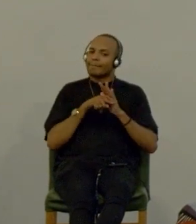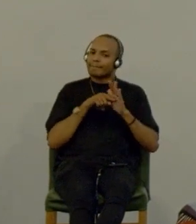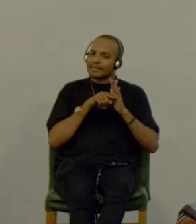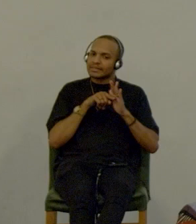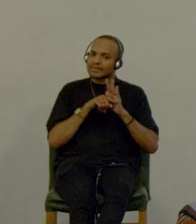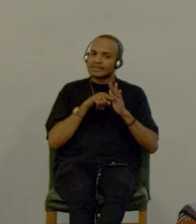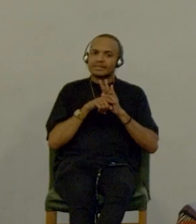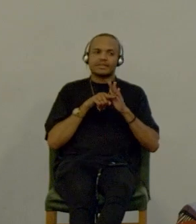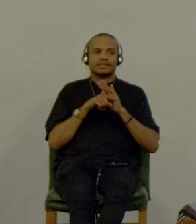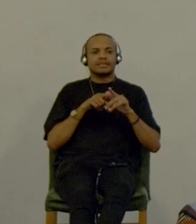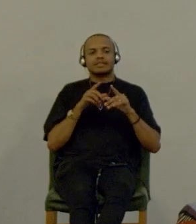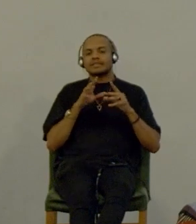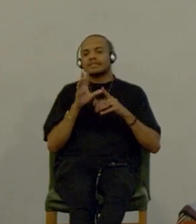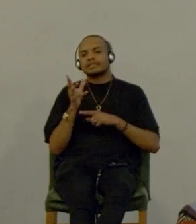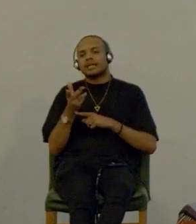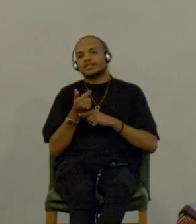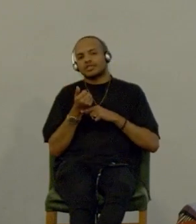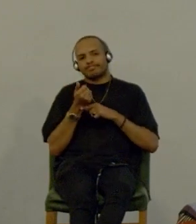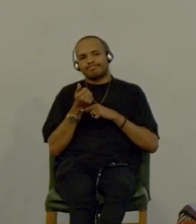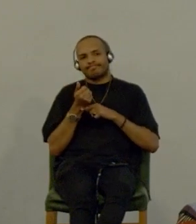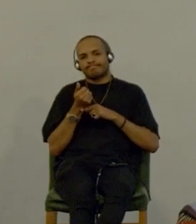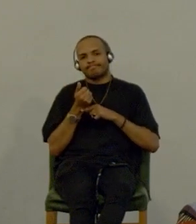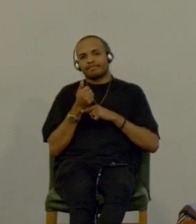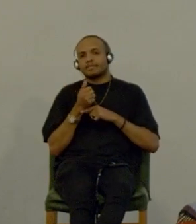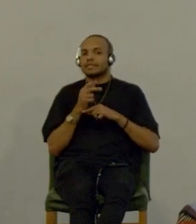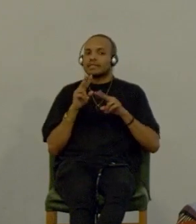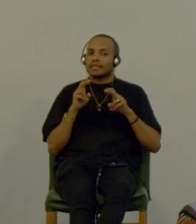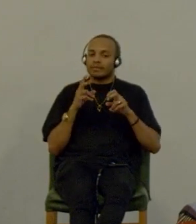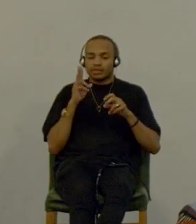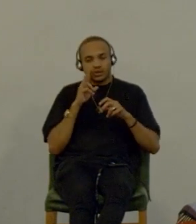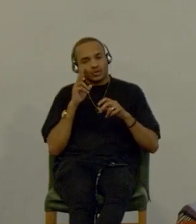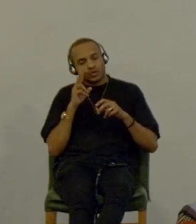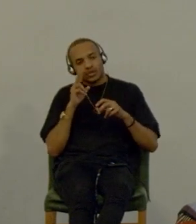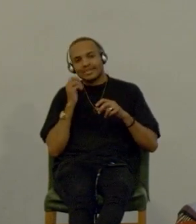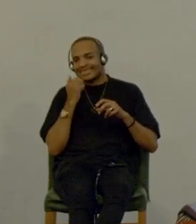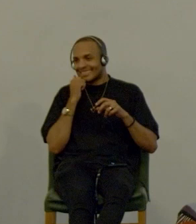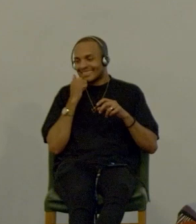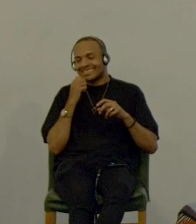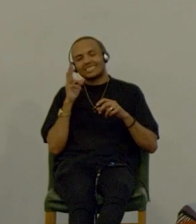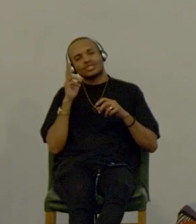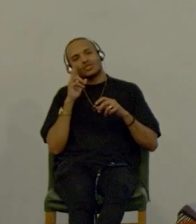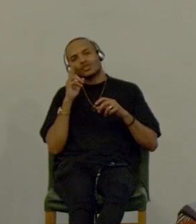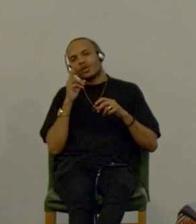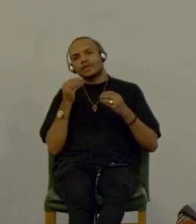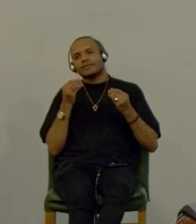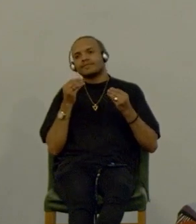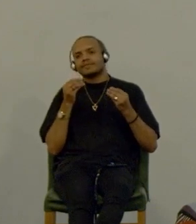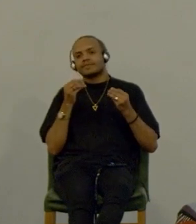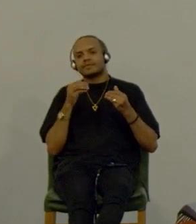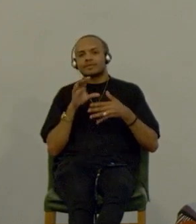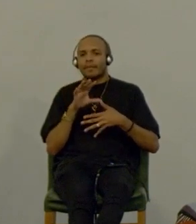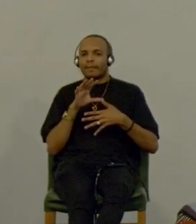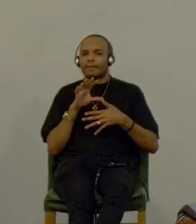d'art, une question d'histoire des sciences et d'histoire de la cartographie et une question de